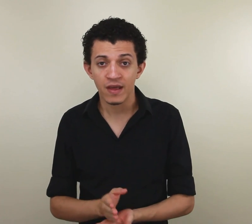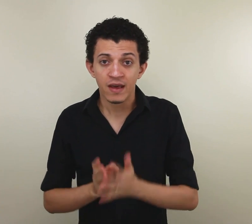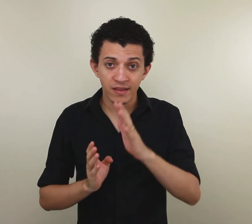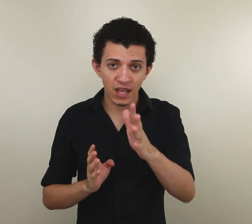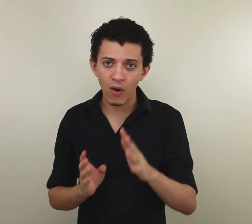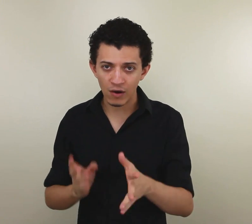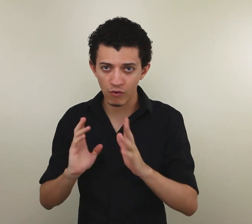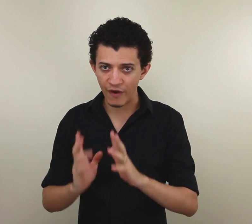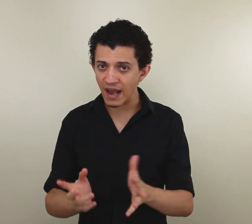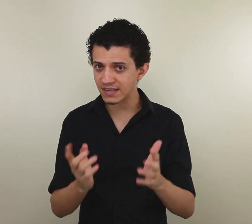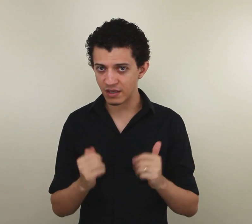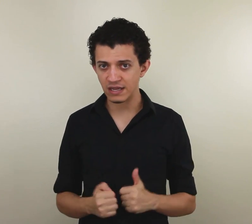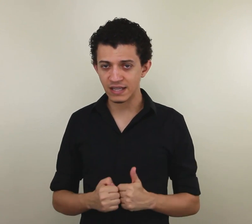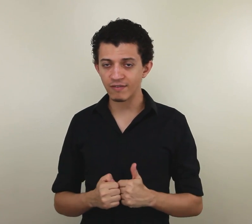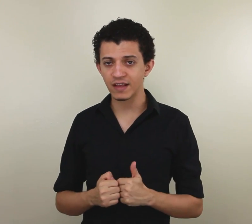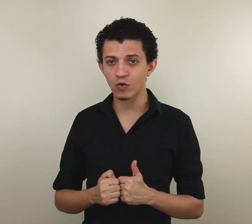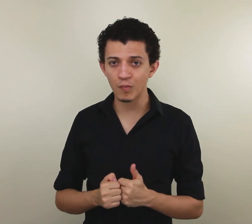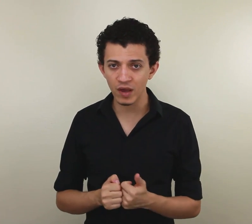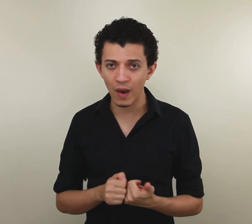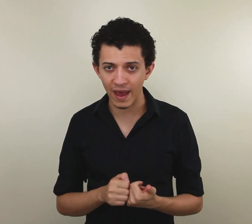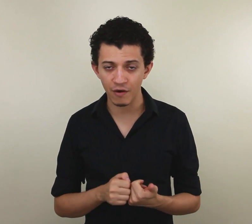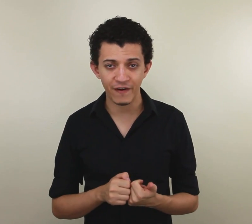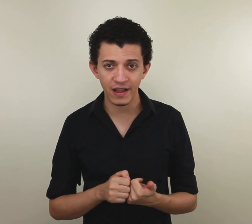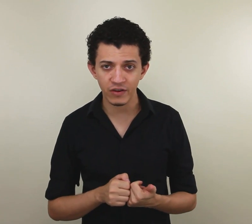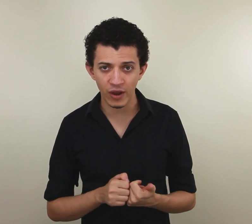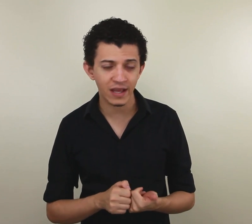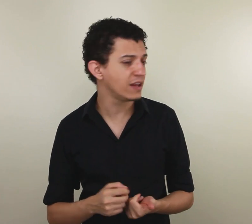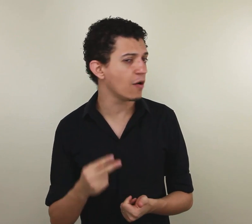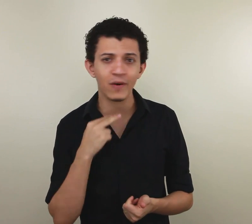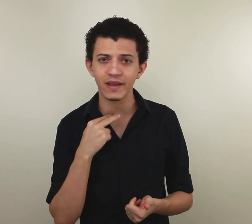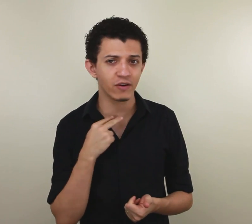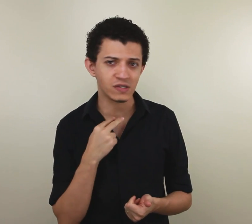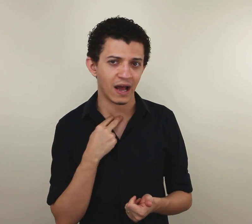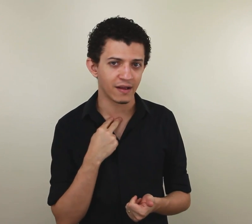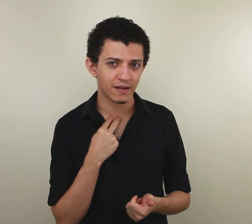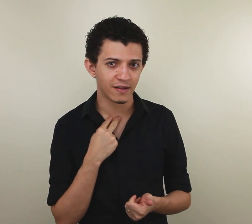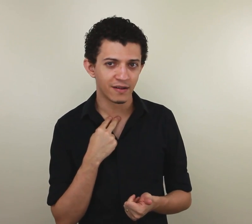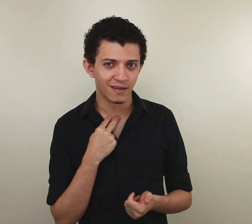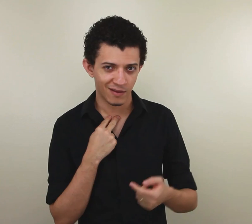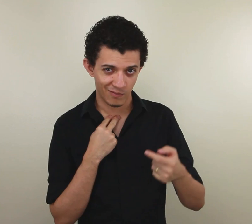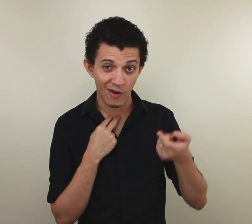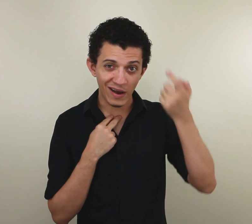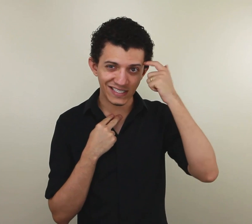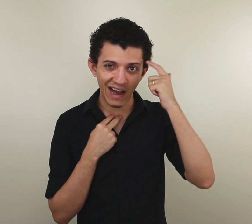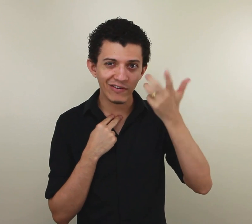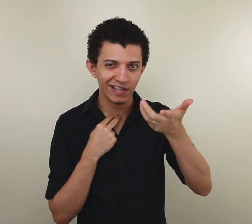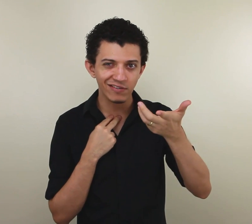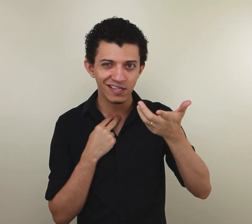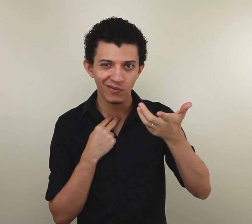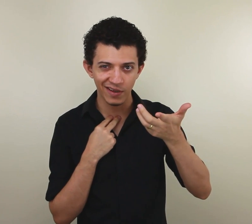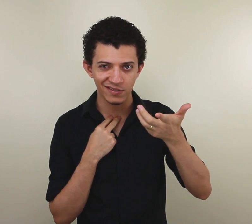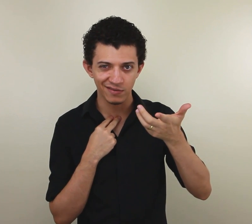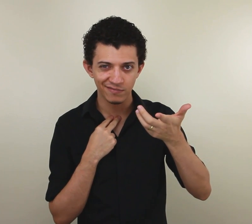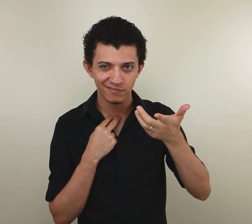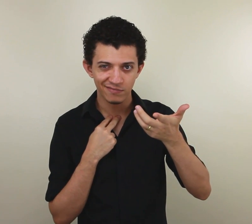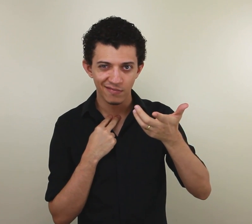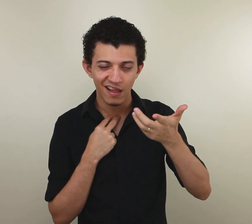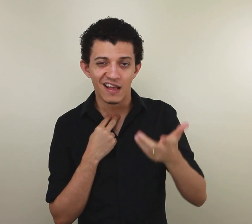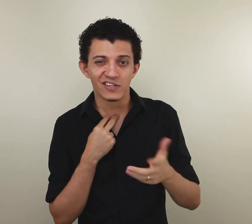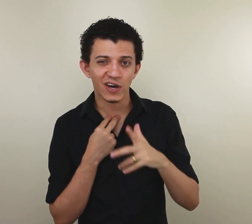Então, a conversa que ele estava tendo comigo era. Eu falei com ele que não poderia usar. Eu achava que estava dizendo isso. Só